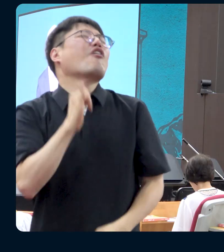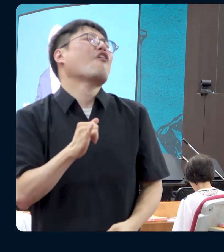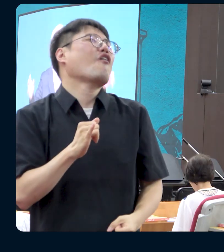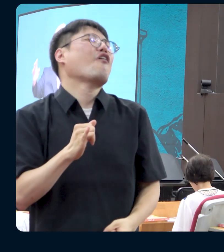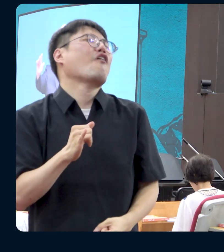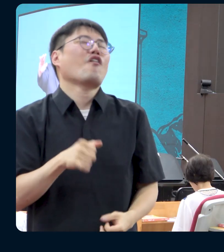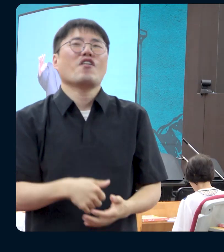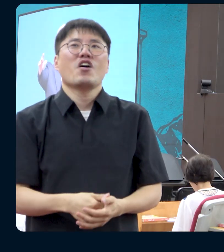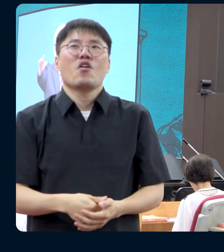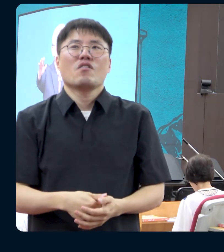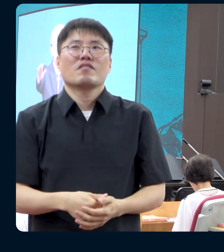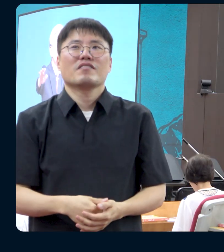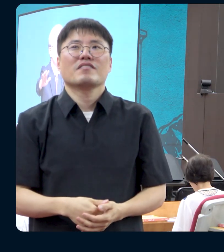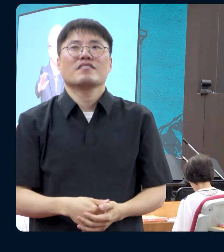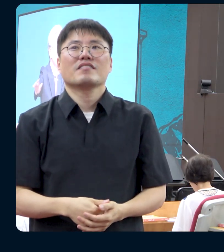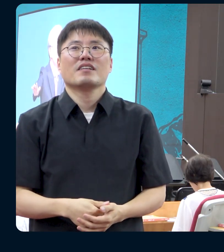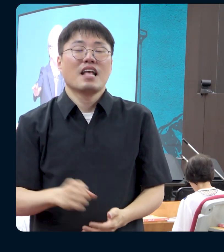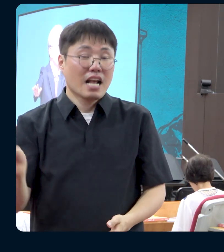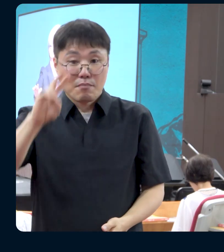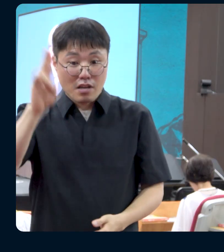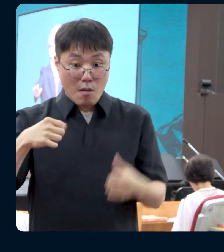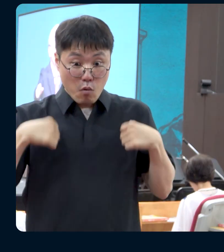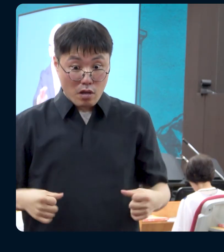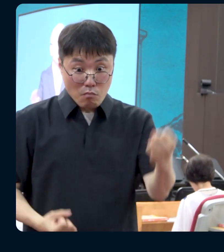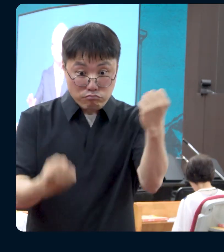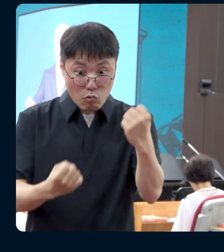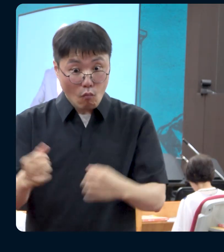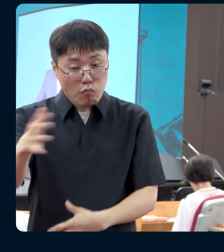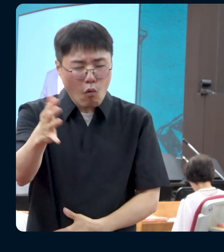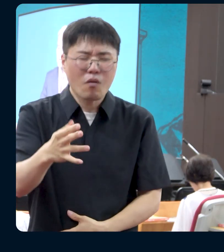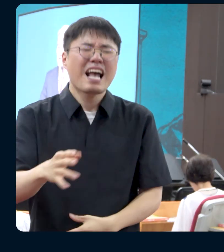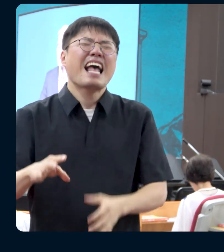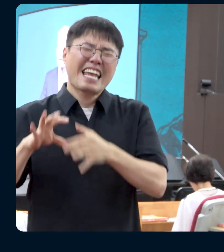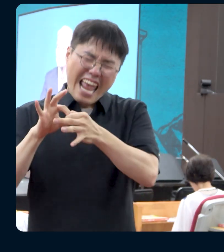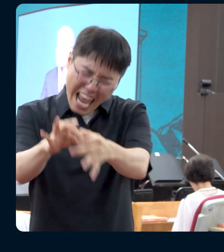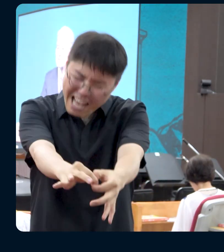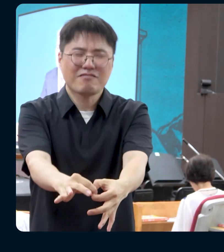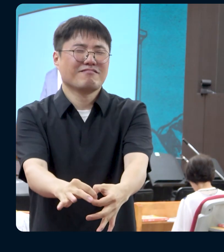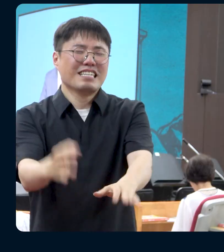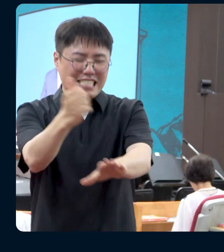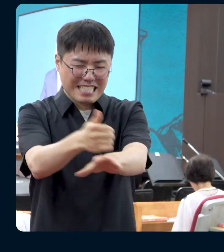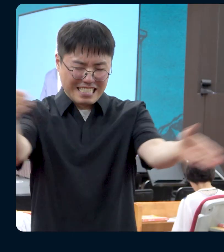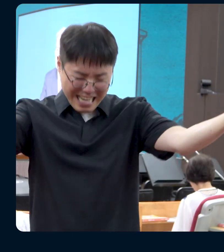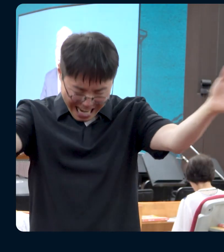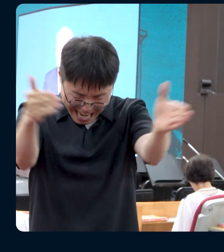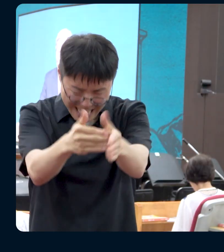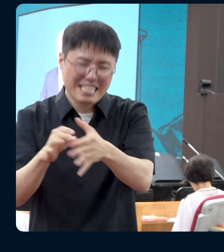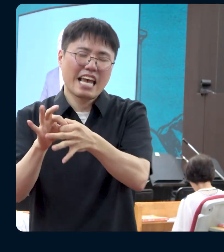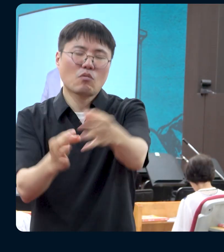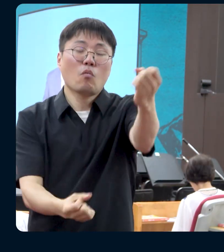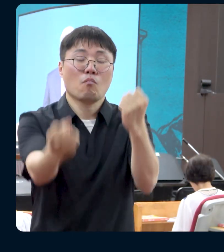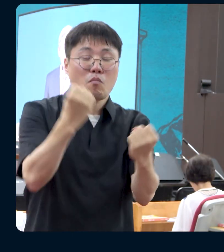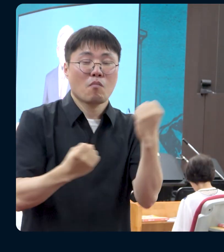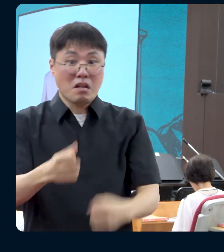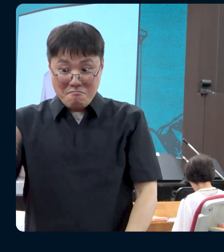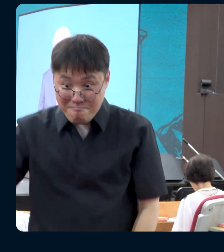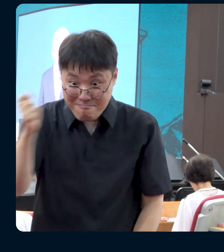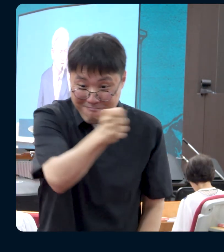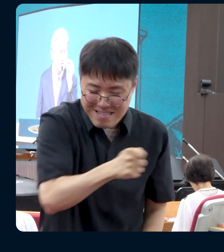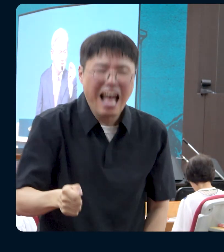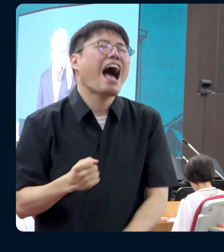강력하게 때렸더니 그 다음에 두더지들이 다 포기하고 갑자기 다 안 올라와, 그런 거 없어요. 게임 끝날